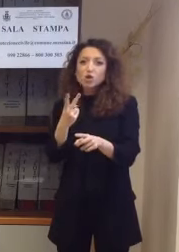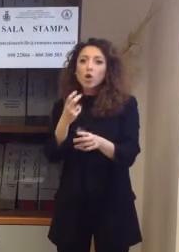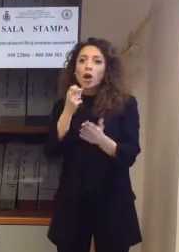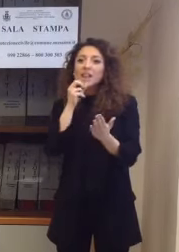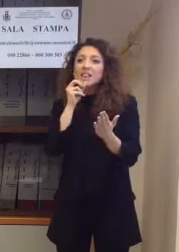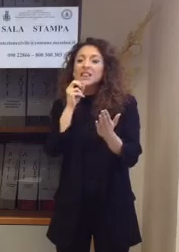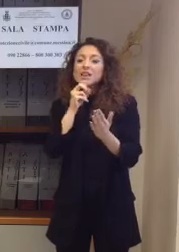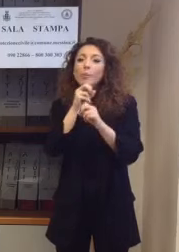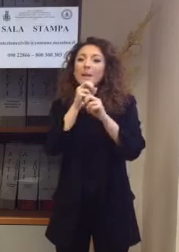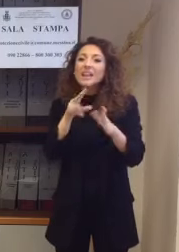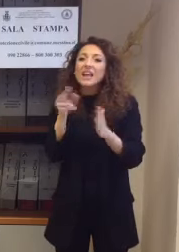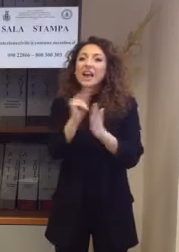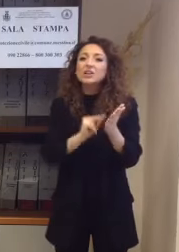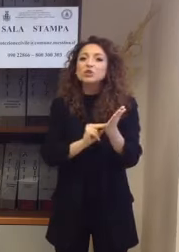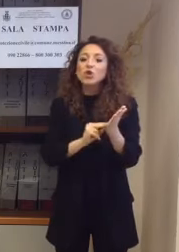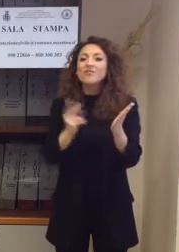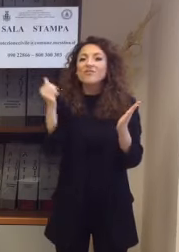falso,